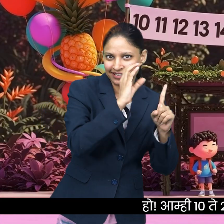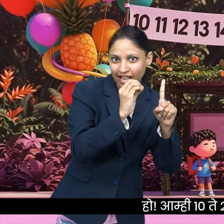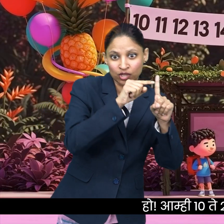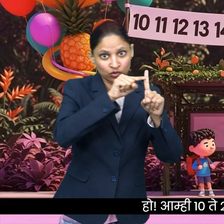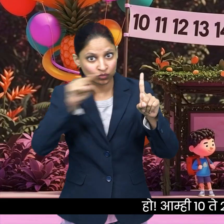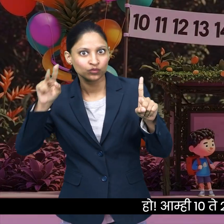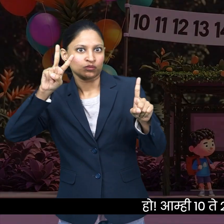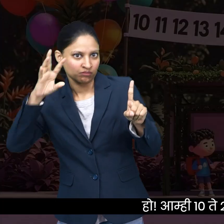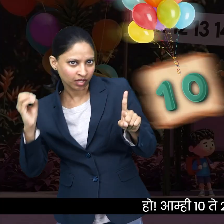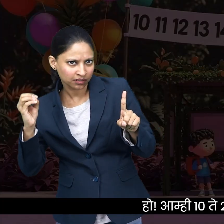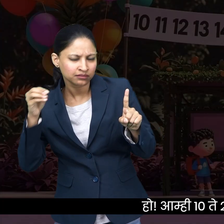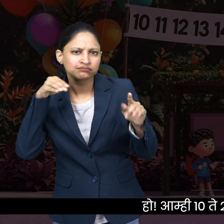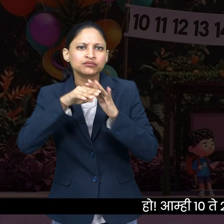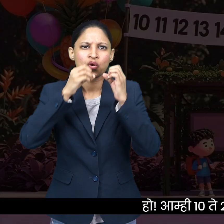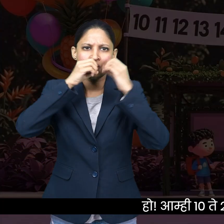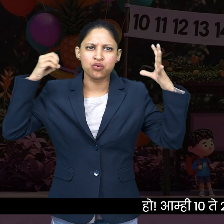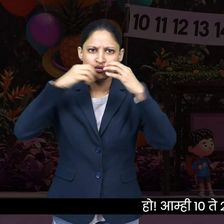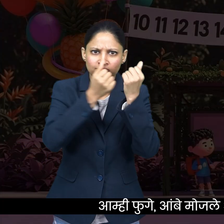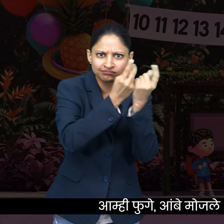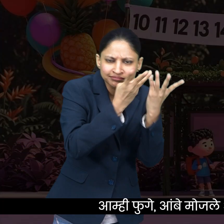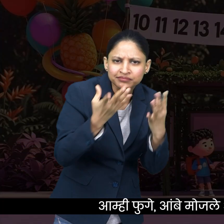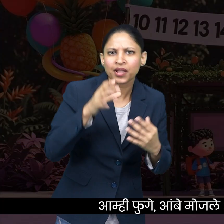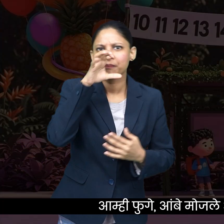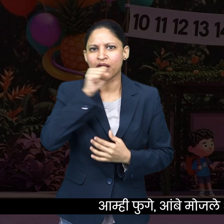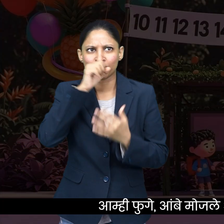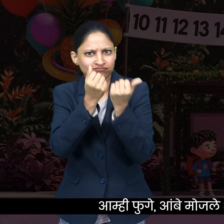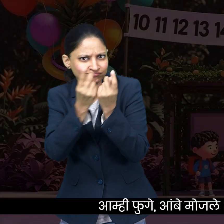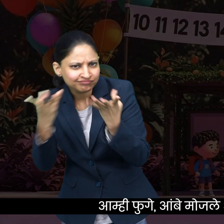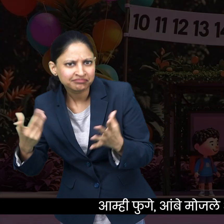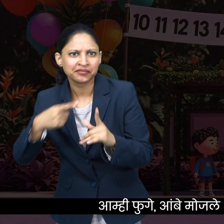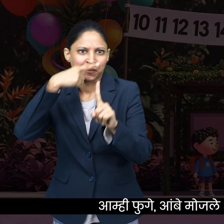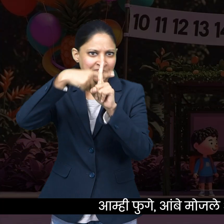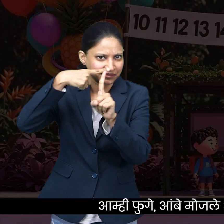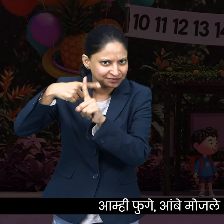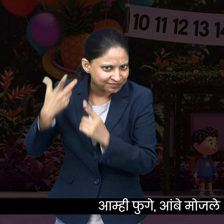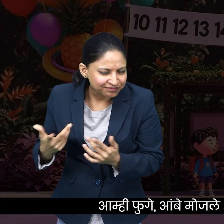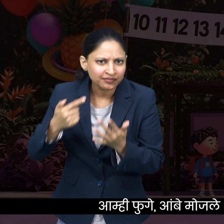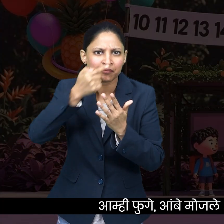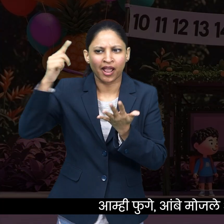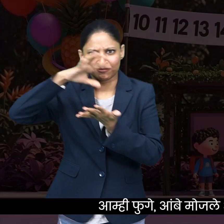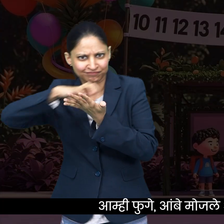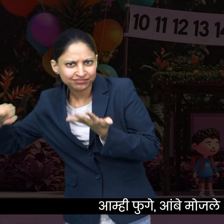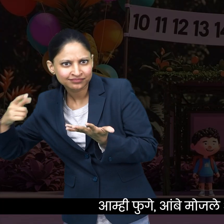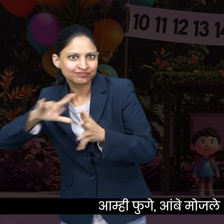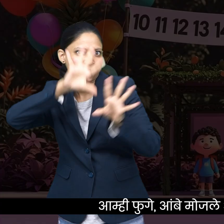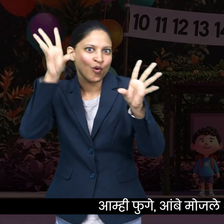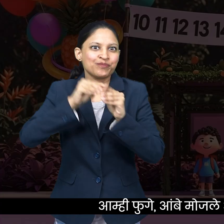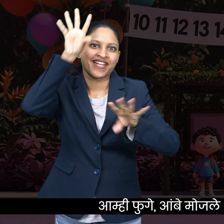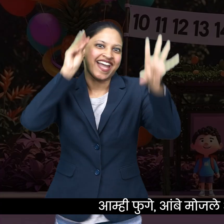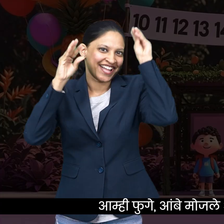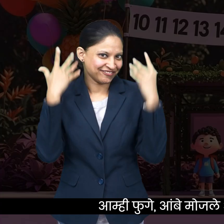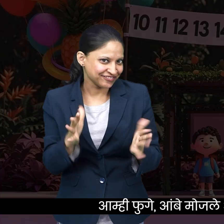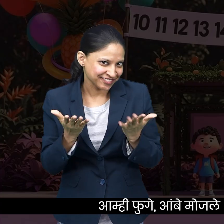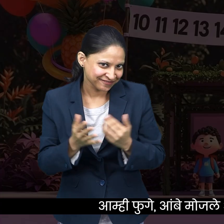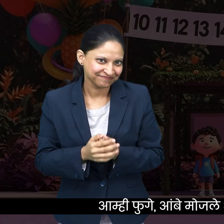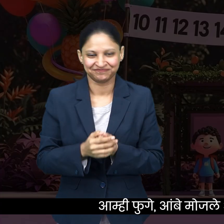10 ते 20 पर्यंतचे आकडे शिकलो. आम्ही फुगे, आंबे मोजले आणि काही